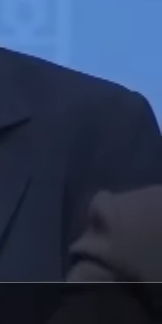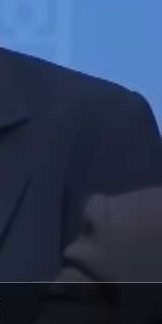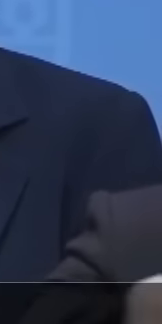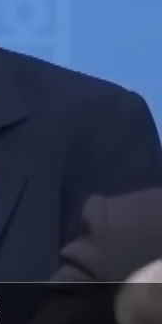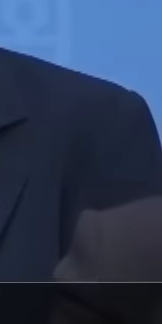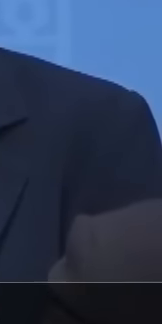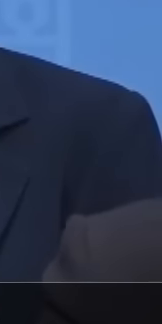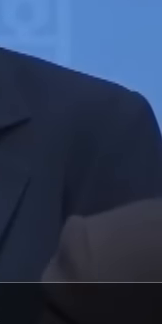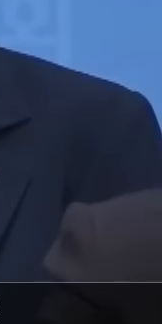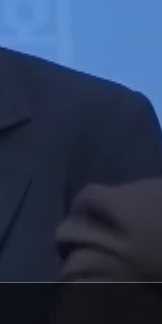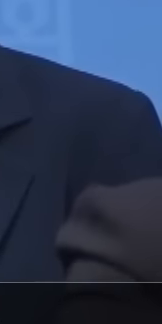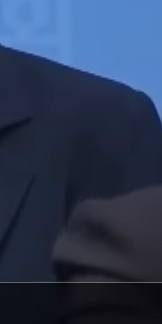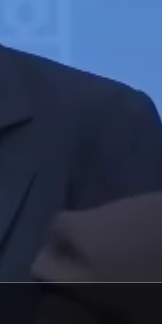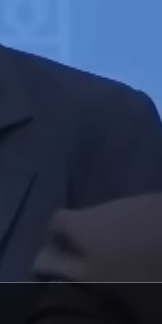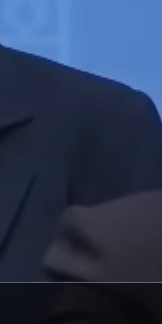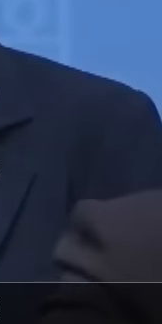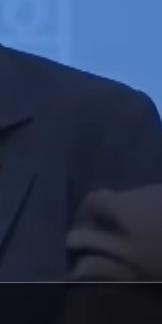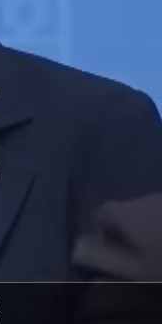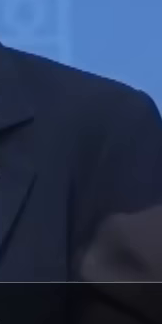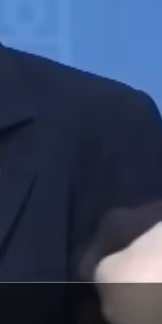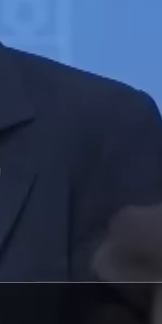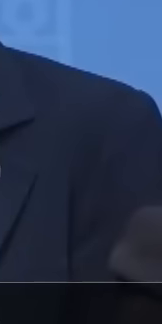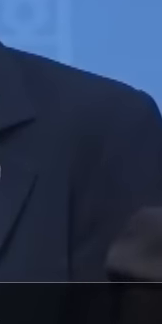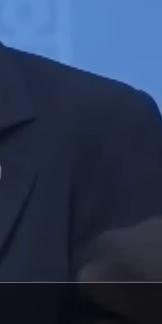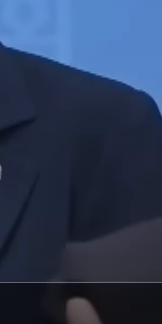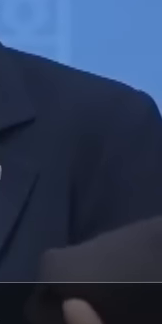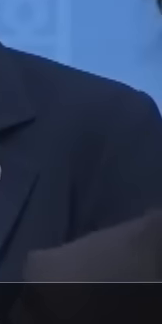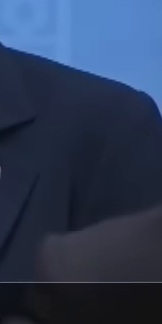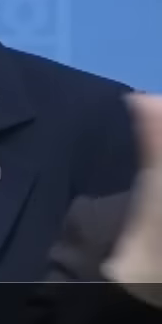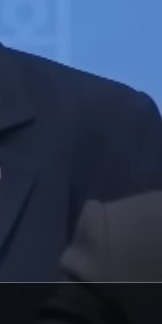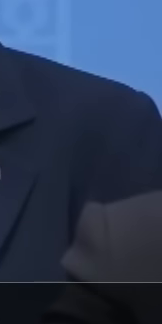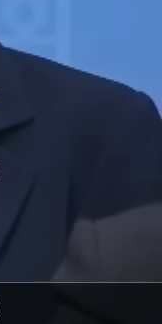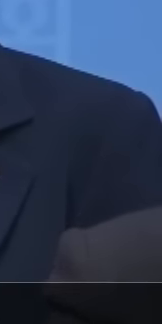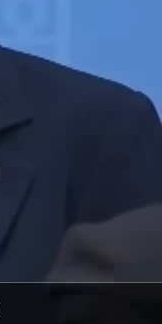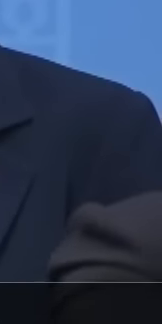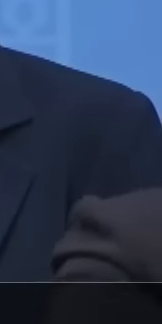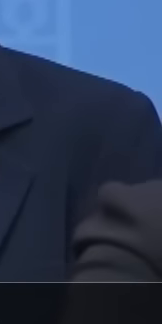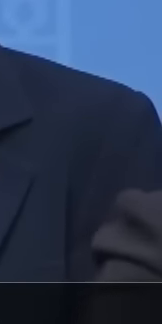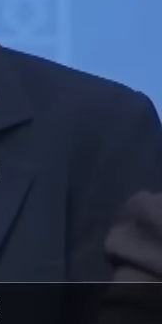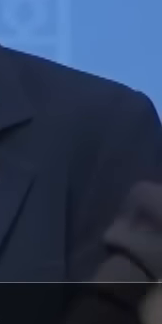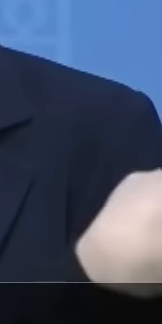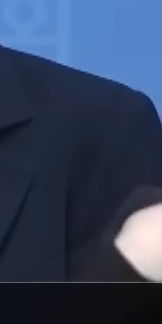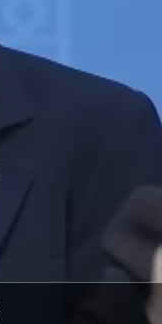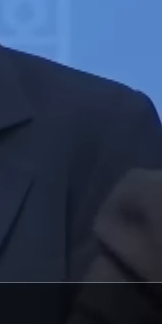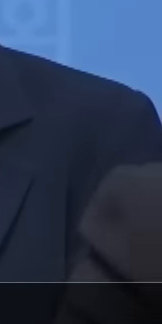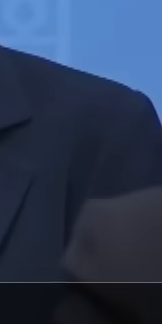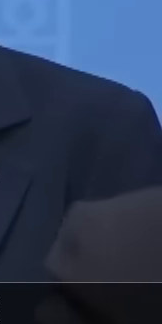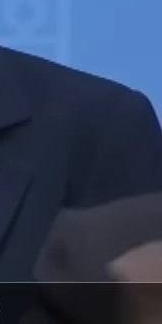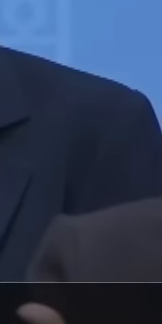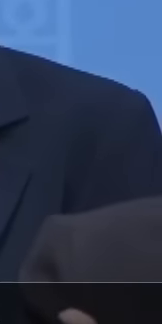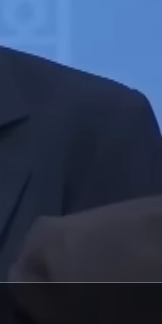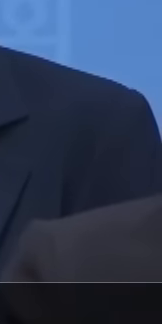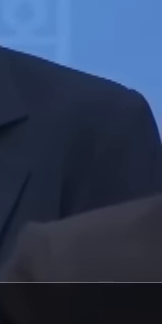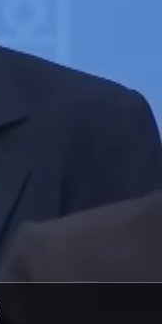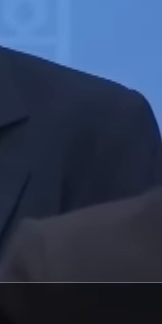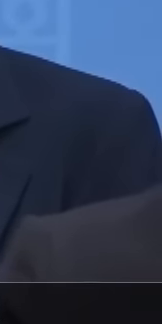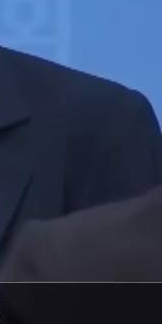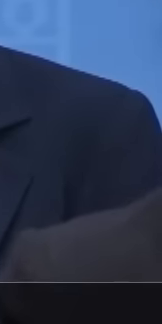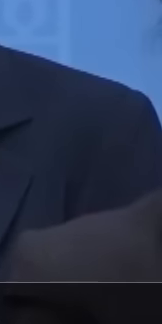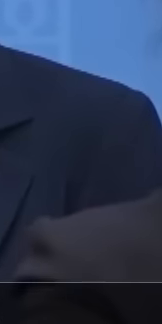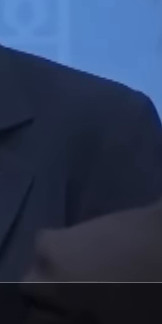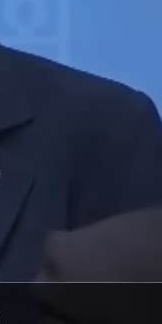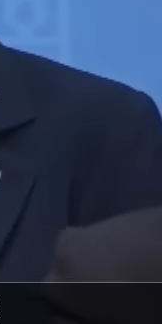위에 부처로 군림하며 책임은 지지 않고 국민으로부터 위임받은 국정 최고 책임자의